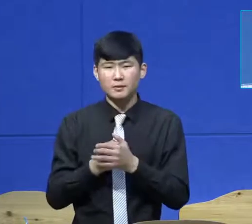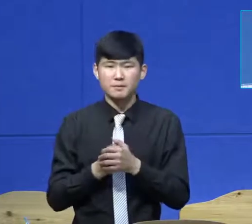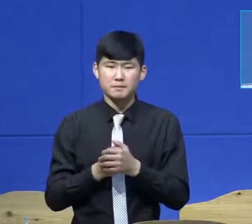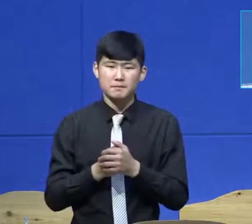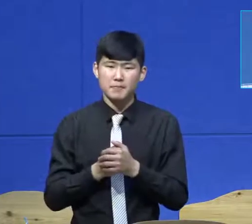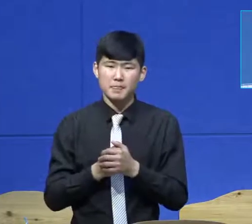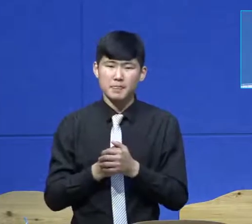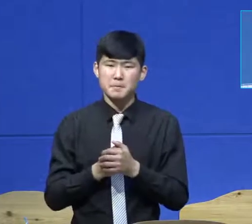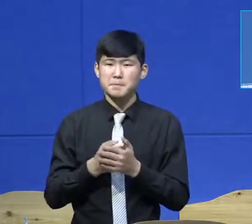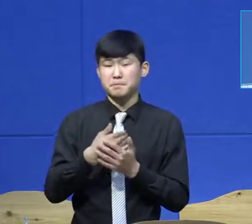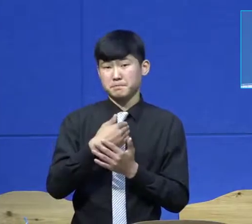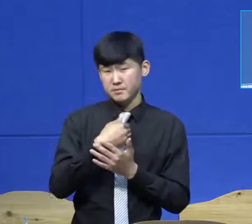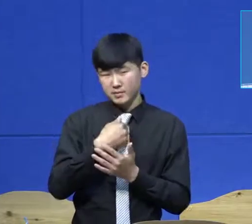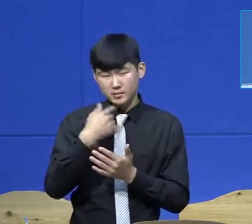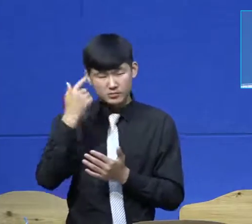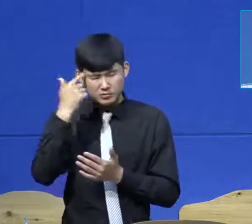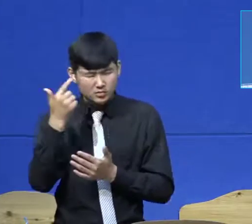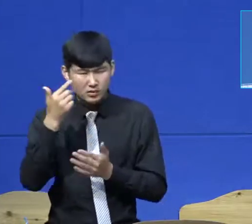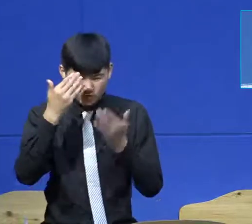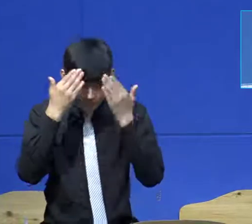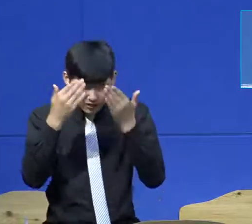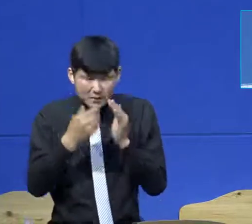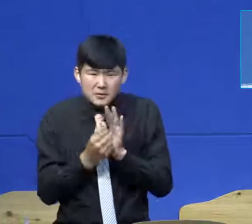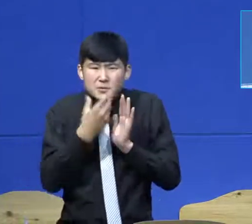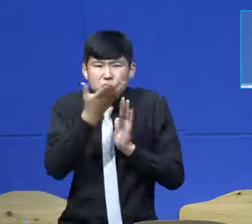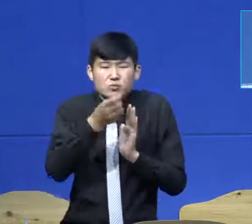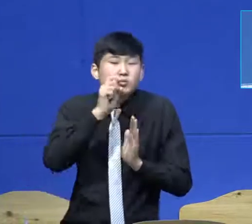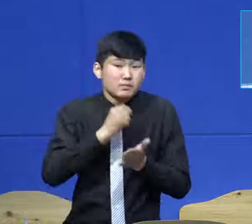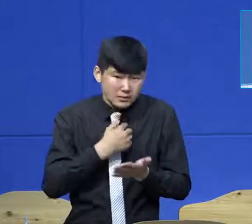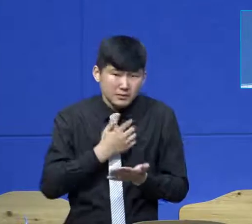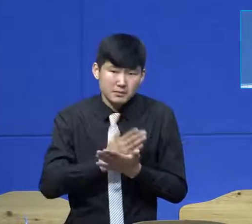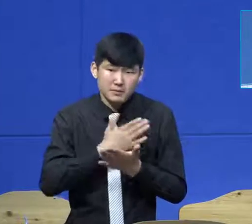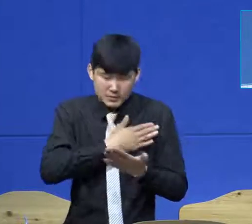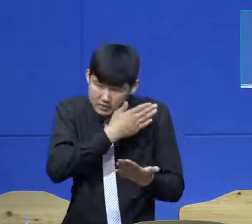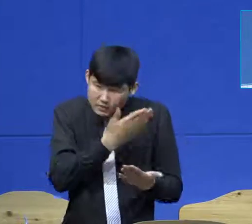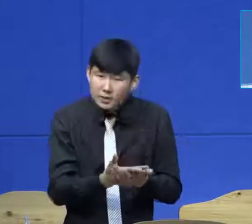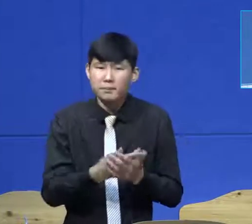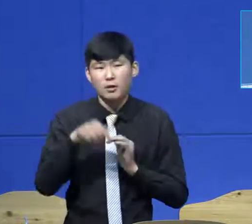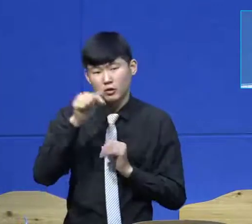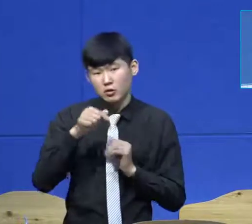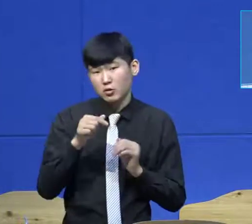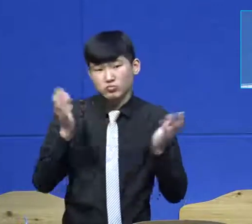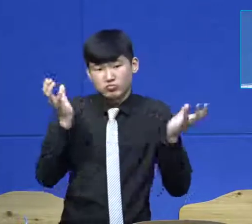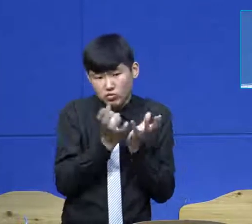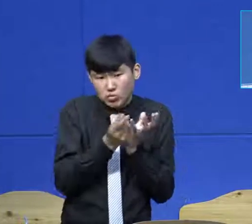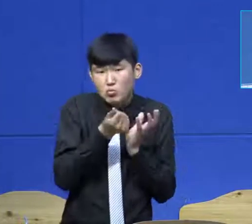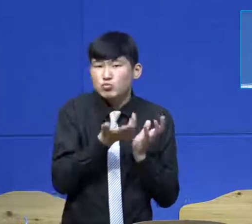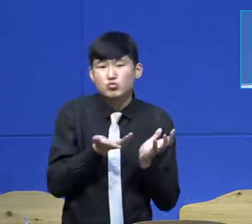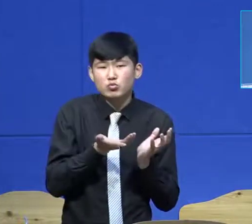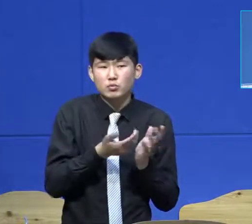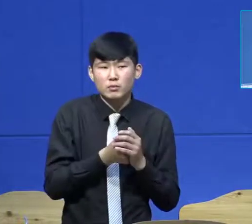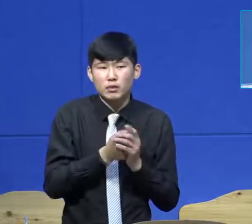Би үнэхээр талархсан илэрхийлэмээр байна. Баярлалаа. Одоо нийт цугласан мөнгө юм